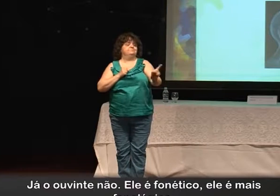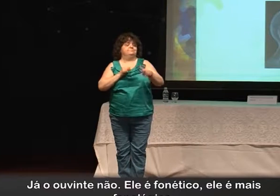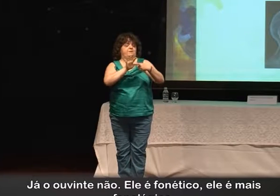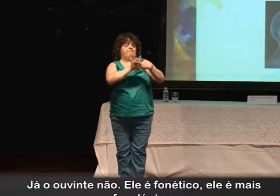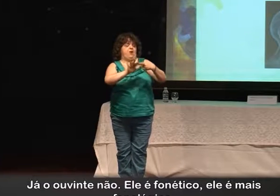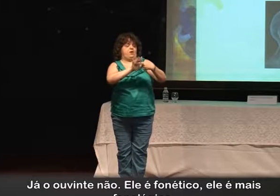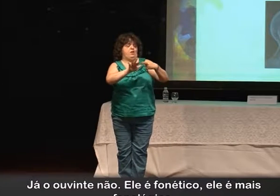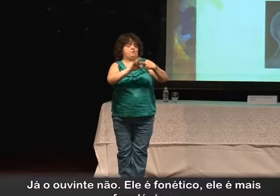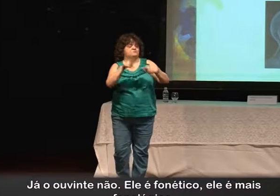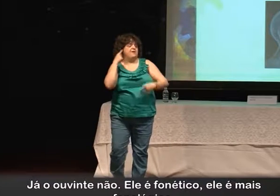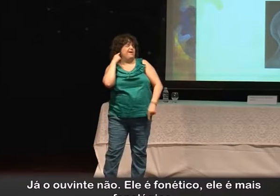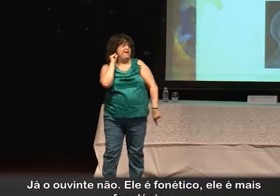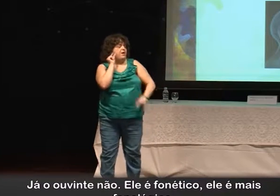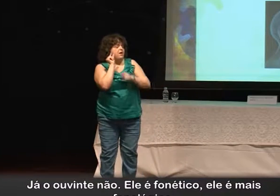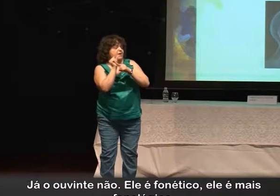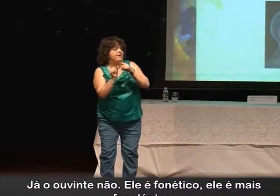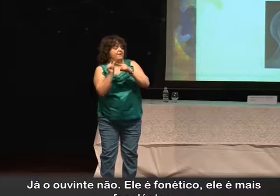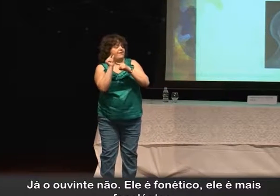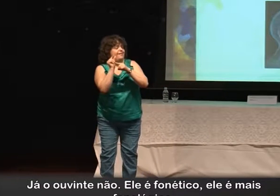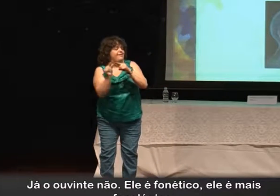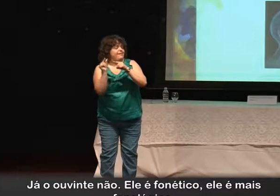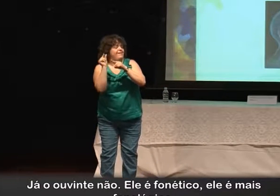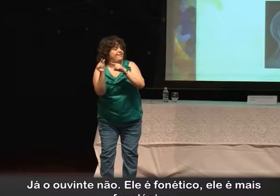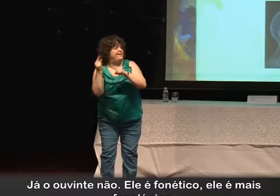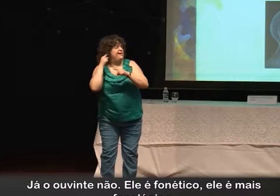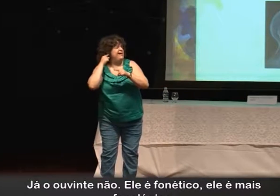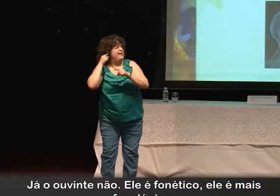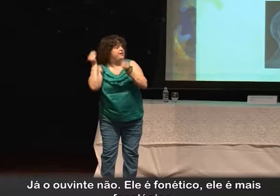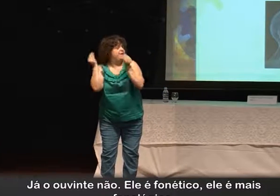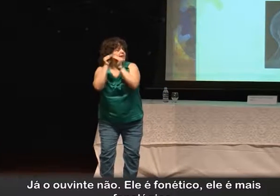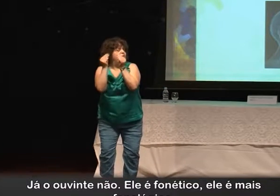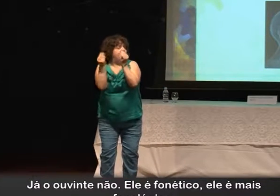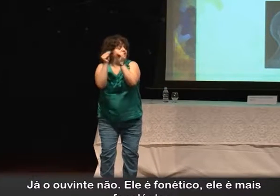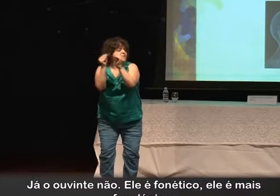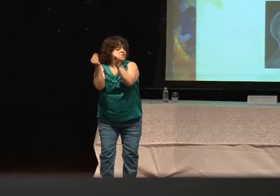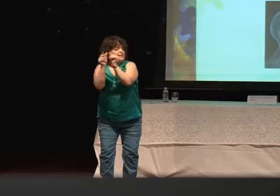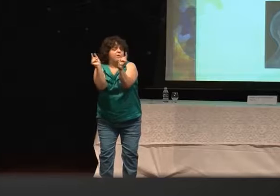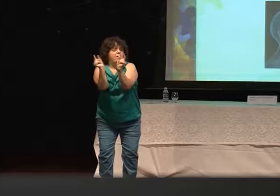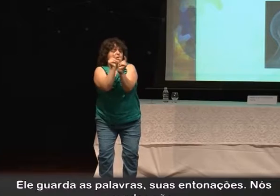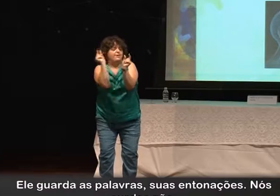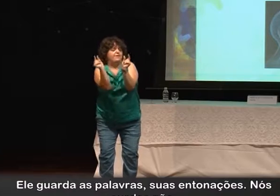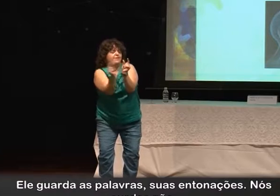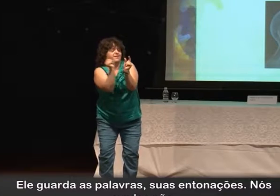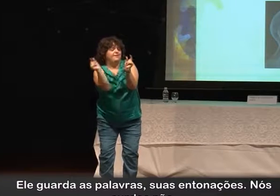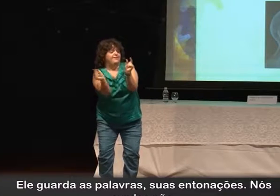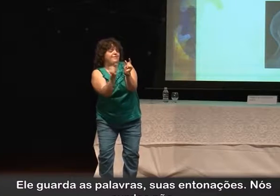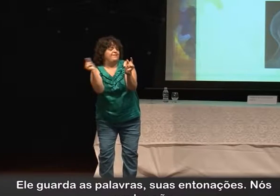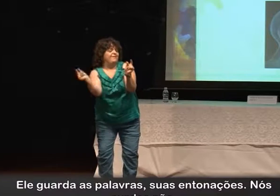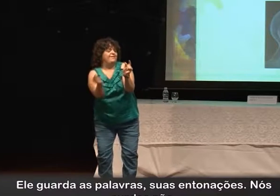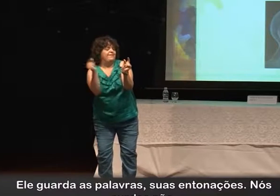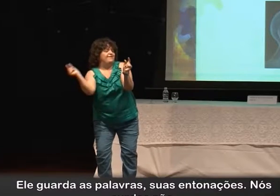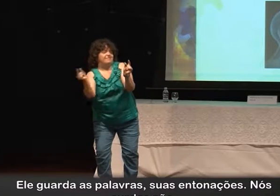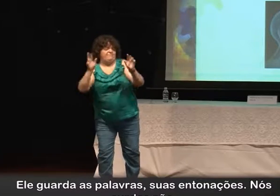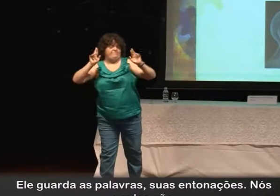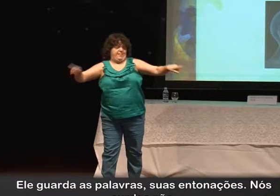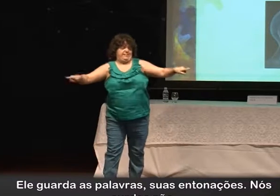Já o ouvinte, não. Ele é fonético, ele é mais fonológico. Ele guarda as palavras,